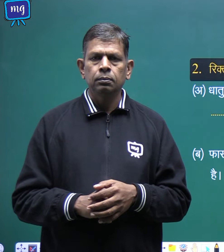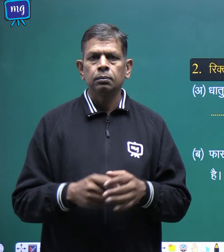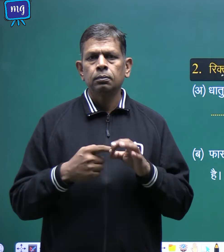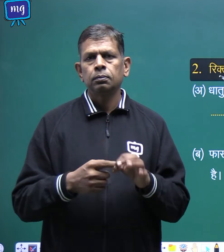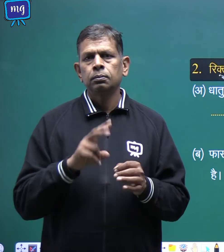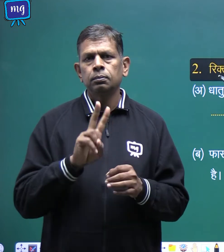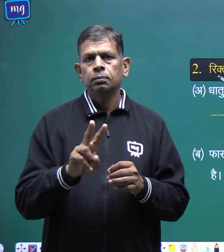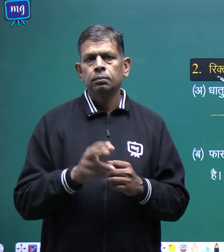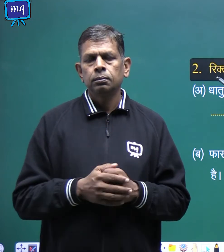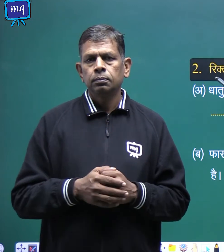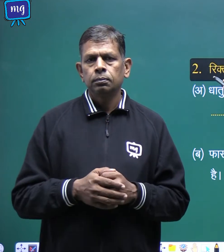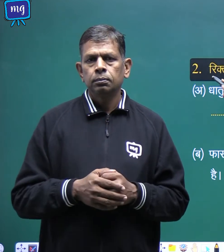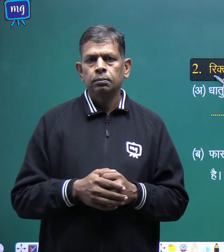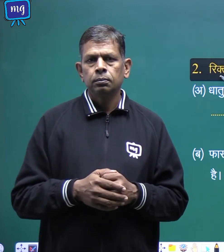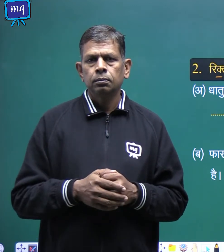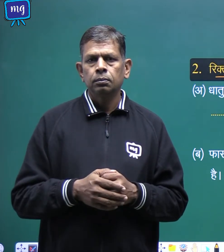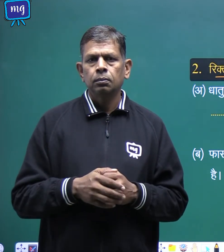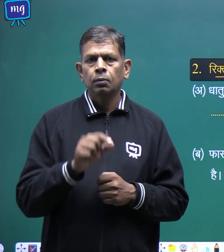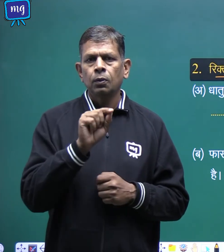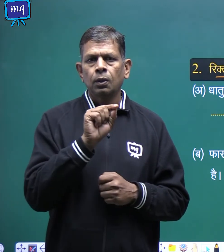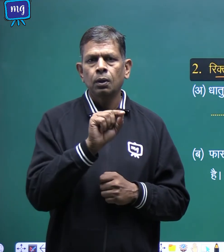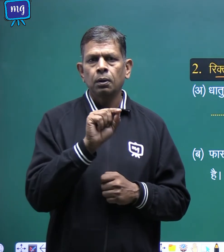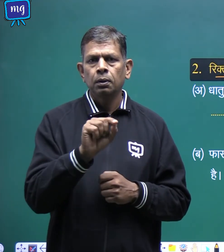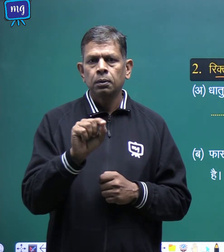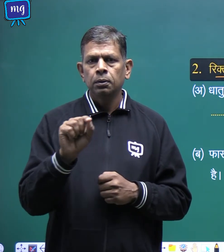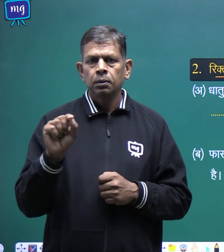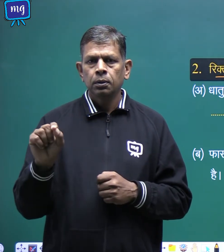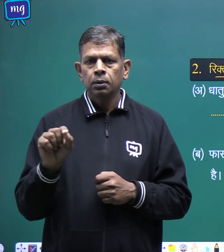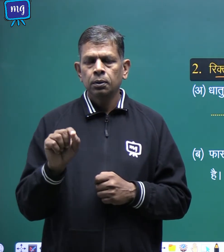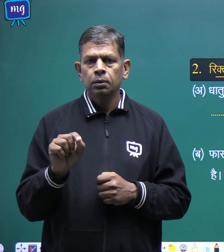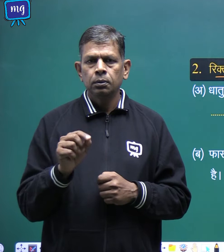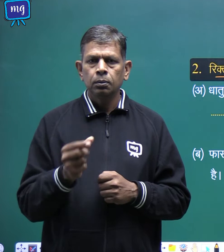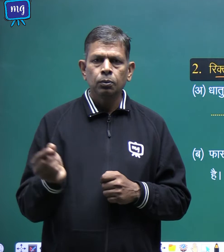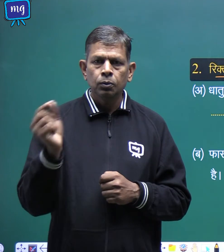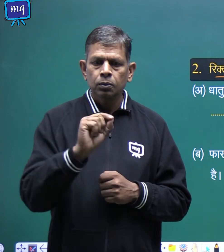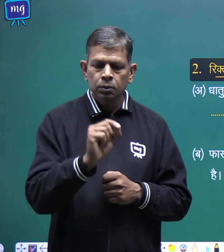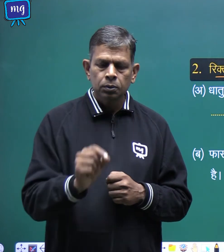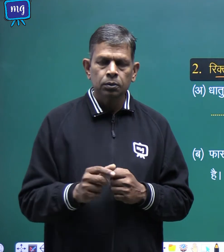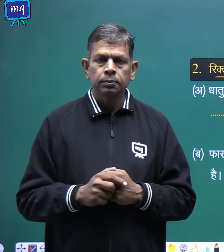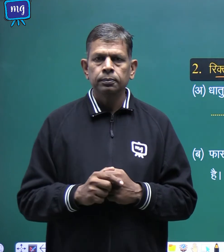दूसरा प्रश्न, रिक्त स्थान की पूर्ति कीजिए।